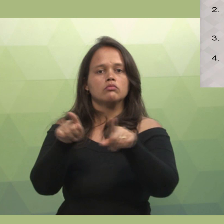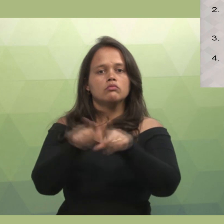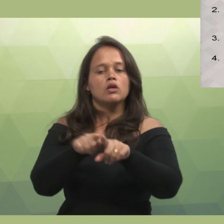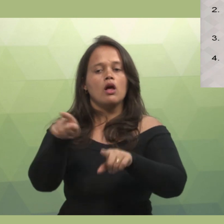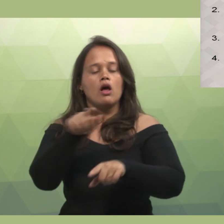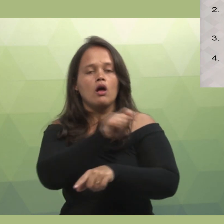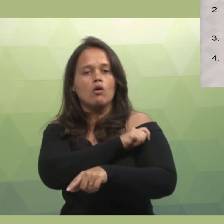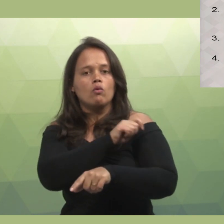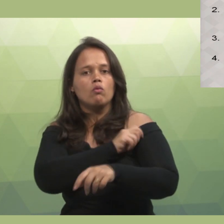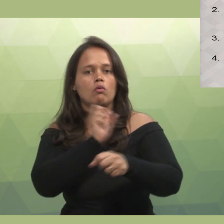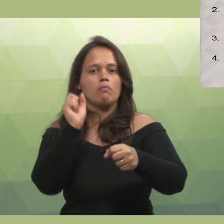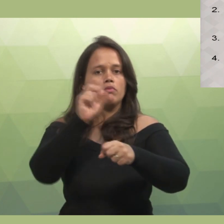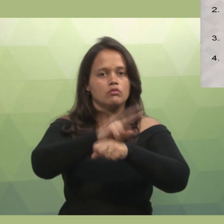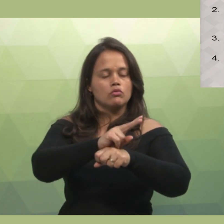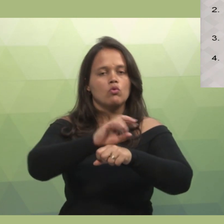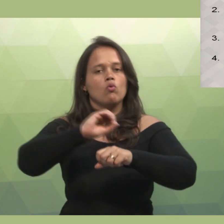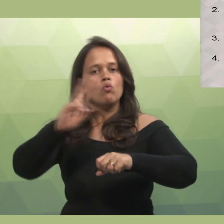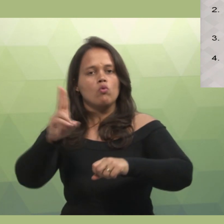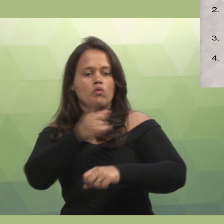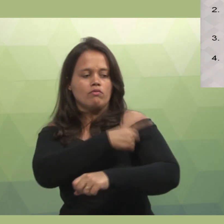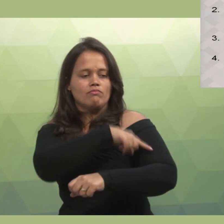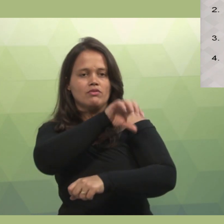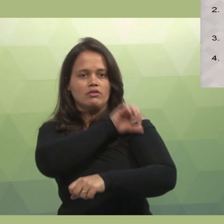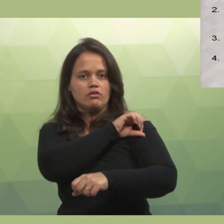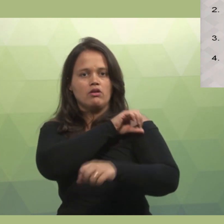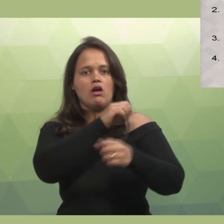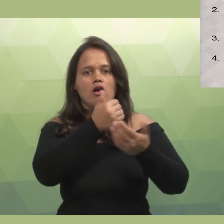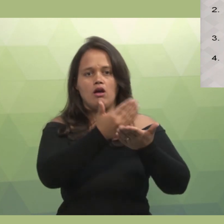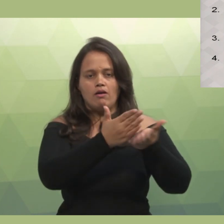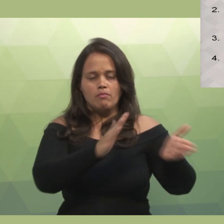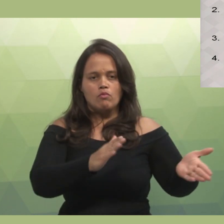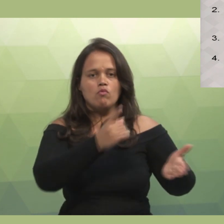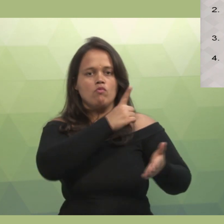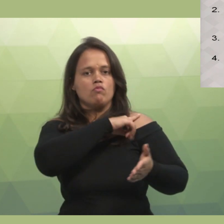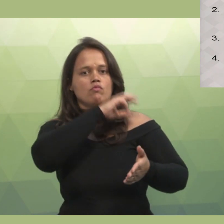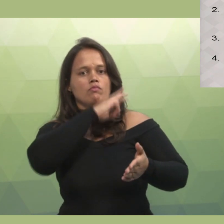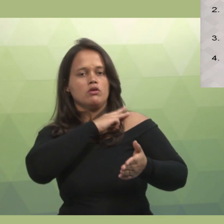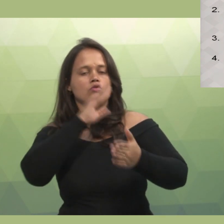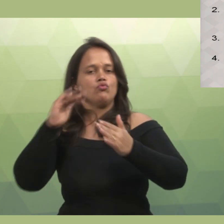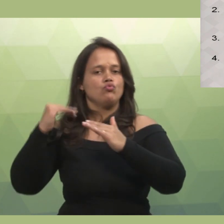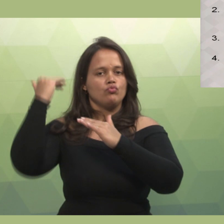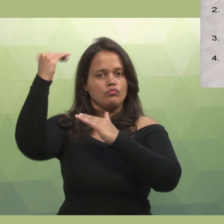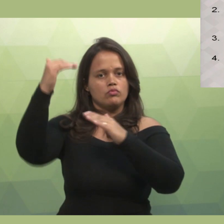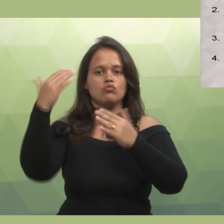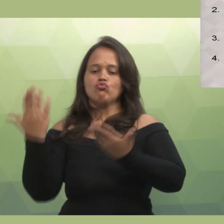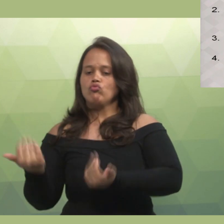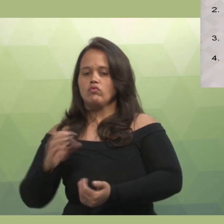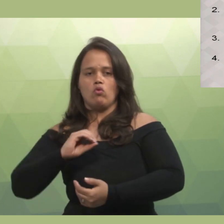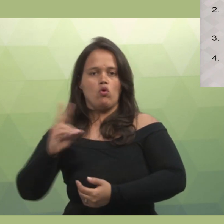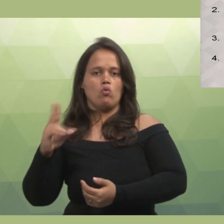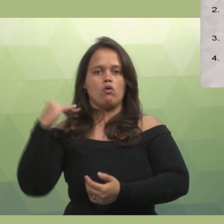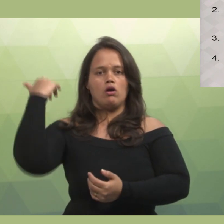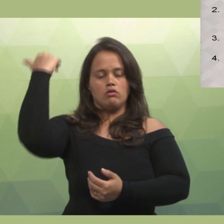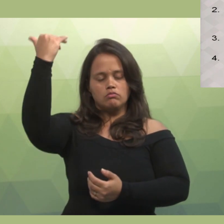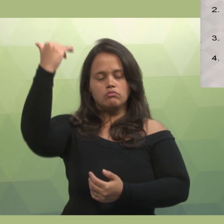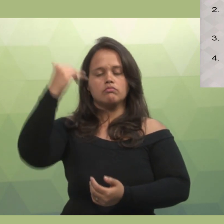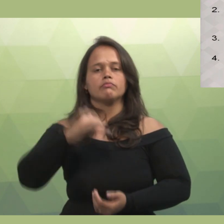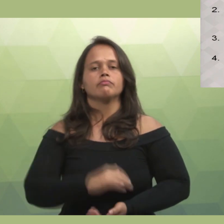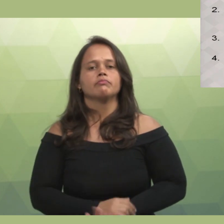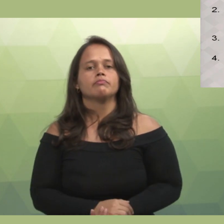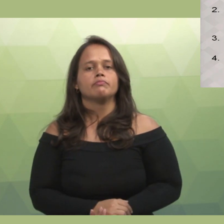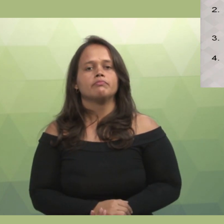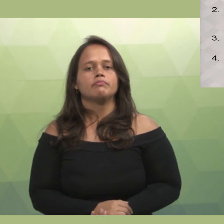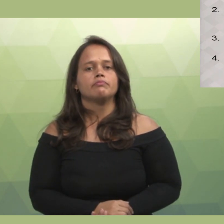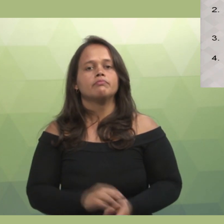ou adulto, e além destes, a educação do campo, a educação escolar indígena e a educação à distância.